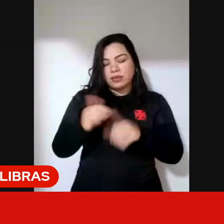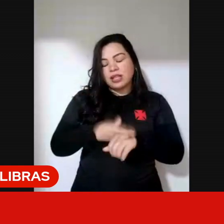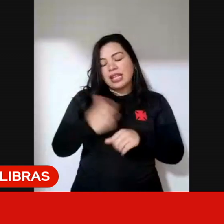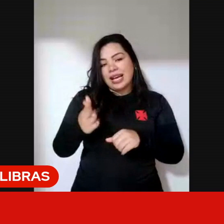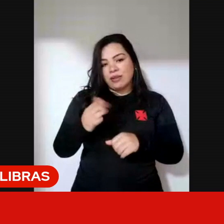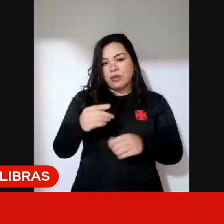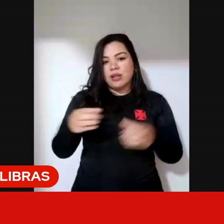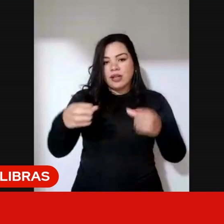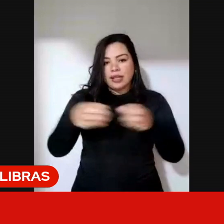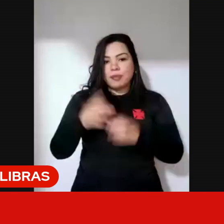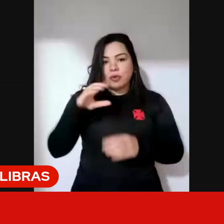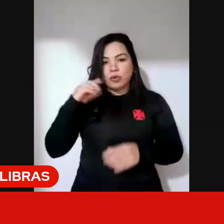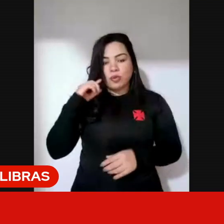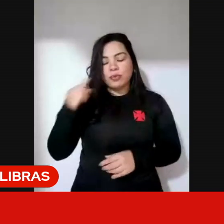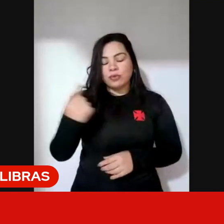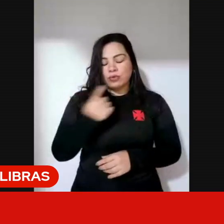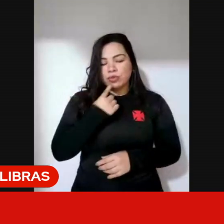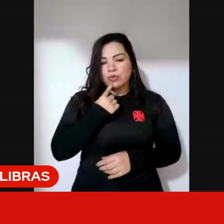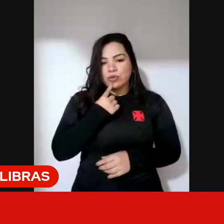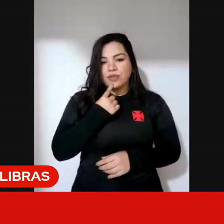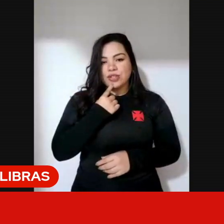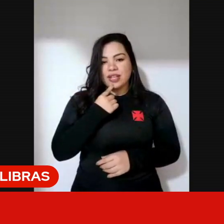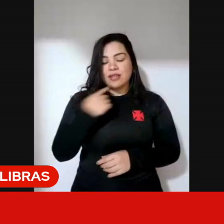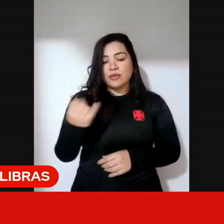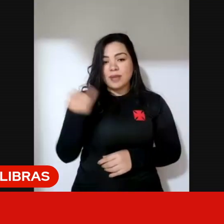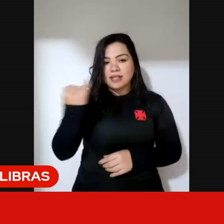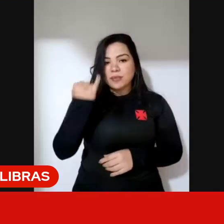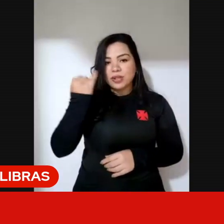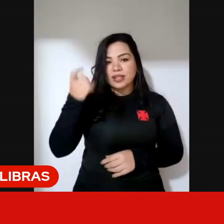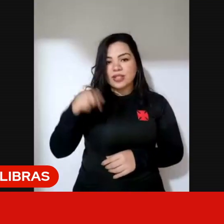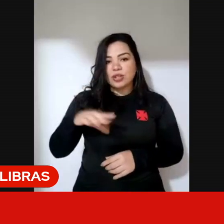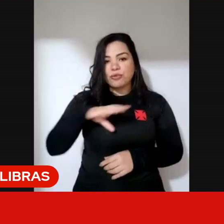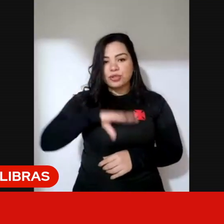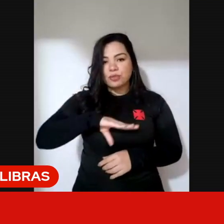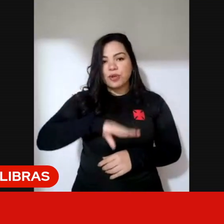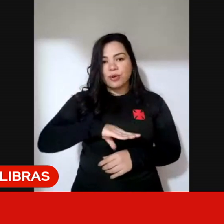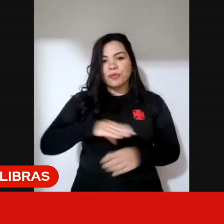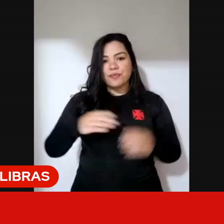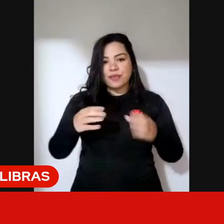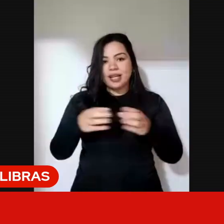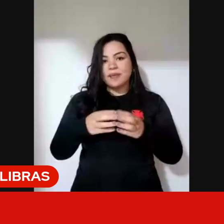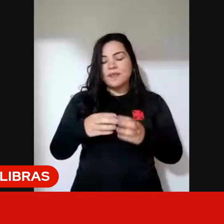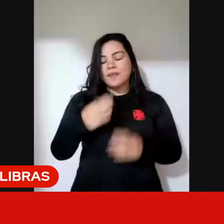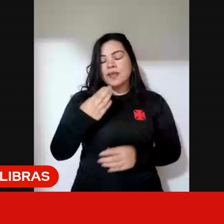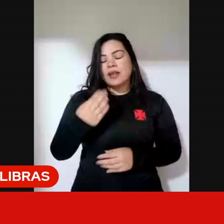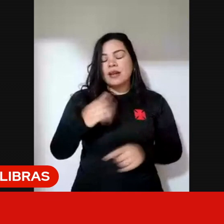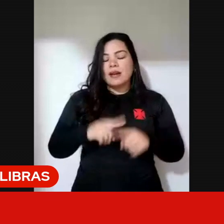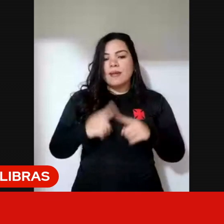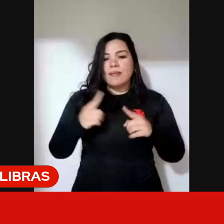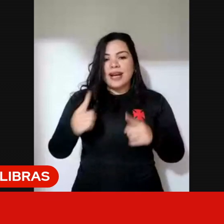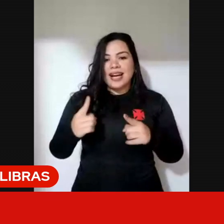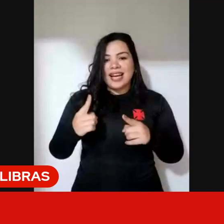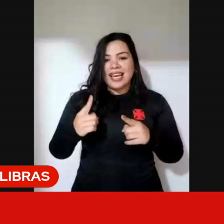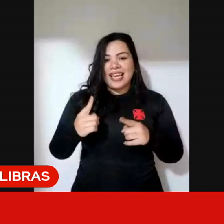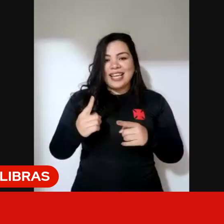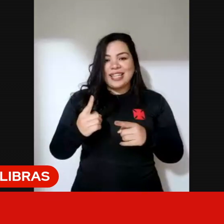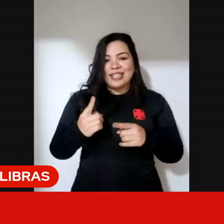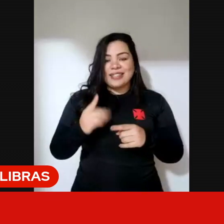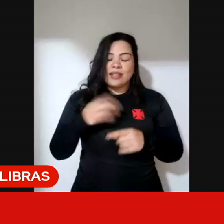futebol. Claro que para o grupo dos surdos vascaínos o mais importante é o futebol, né?